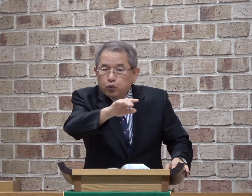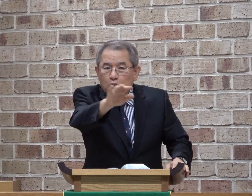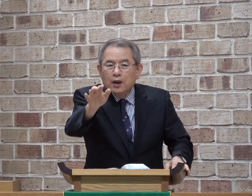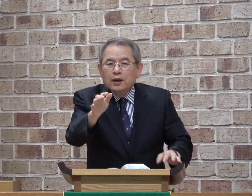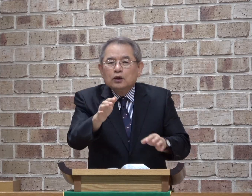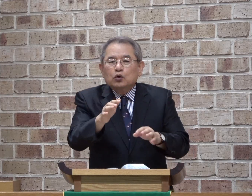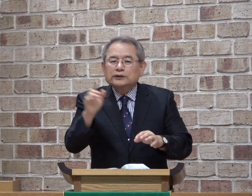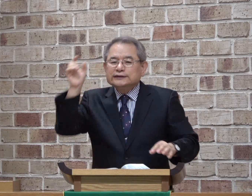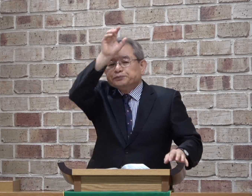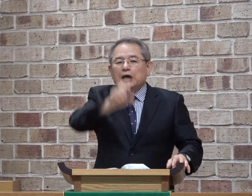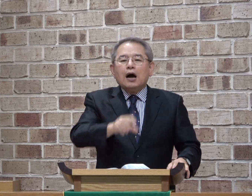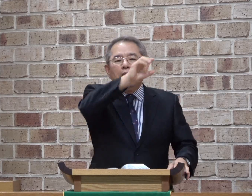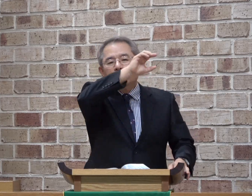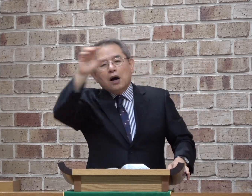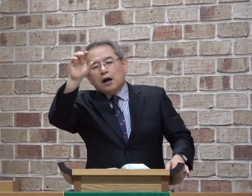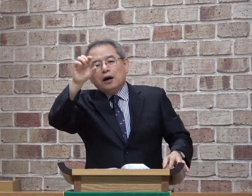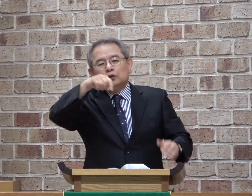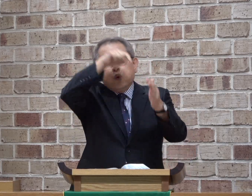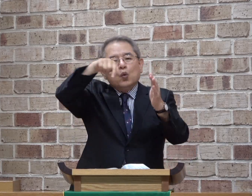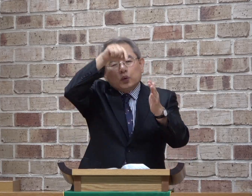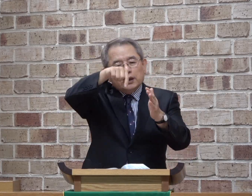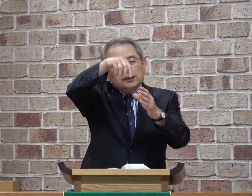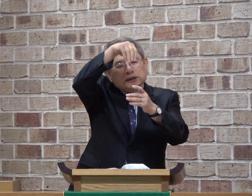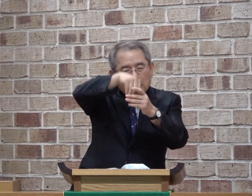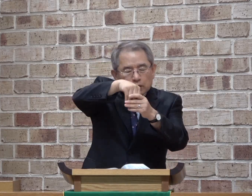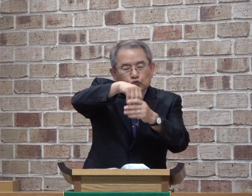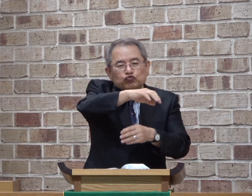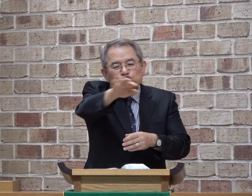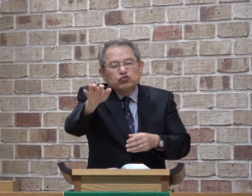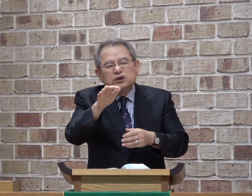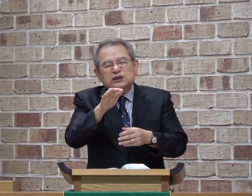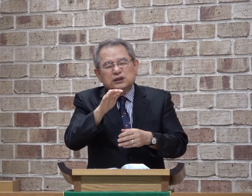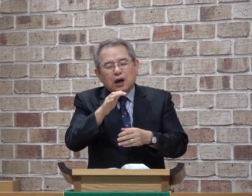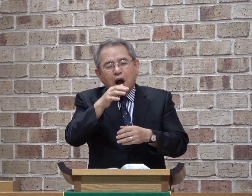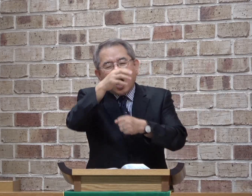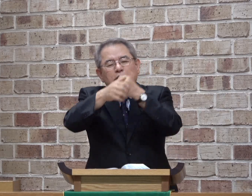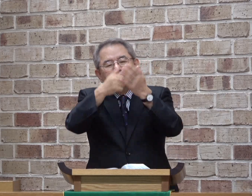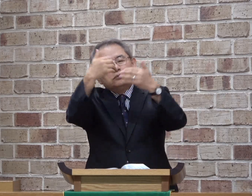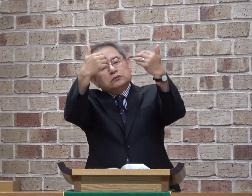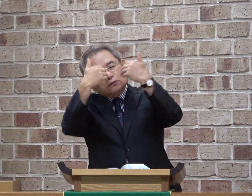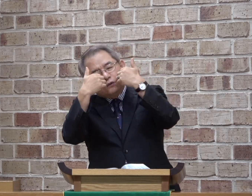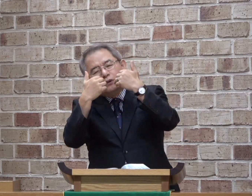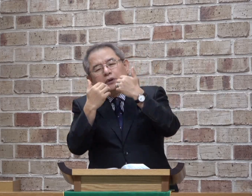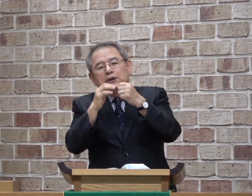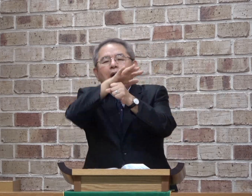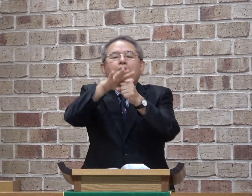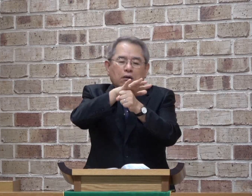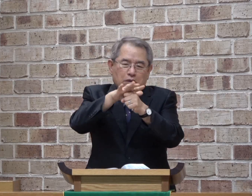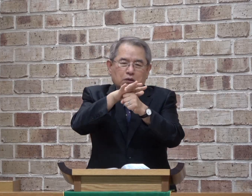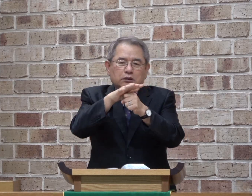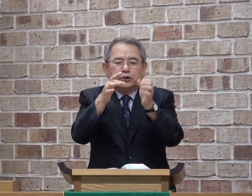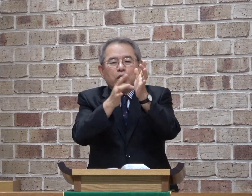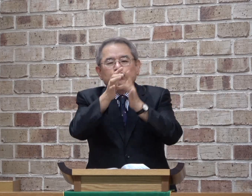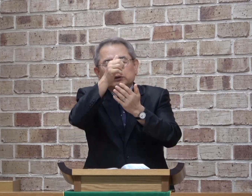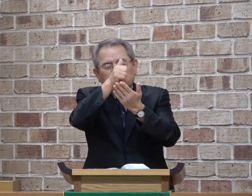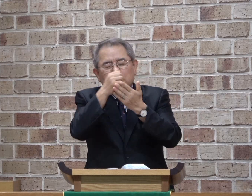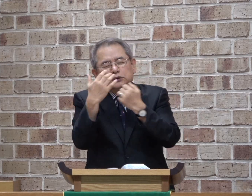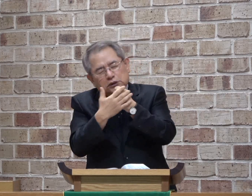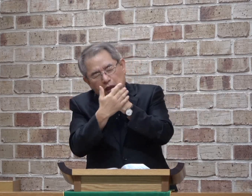있다는 것입니다. 그 가운데에 십자가가 중심이 되어서 이루어져야 되는데 예수님이 나를 향한 그 사랑, 그